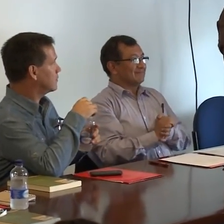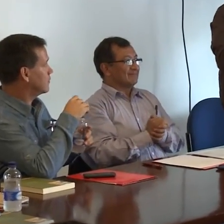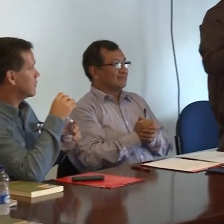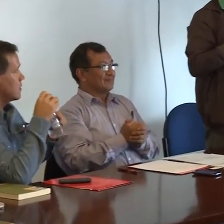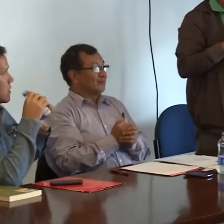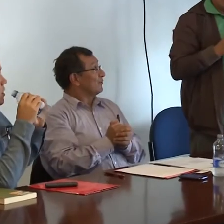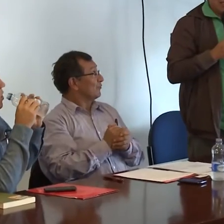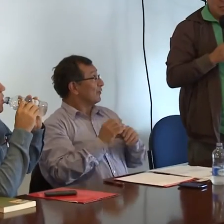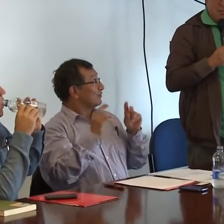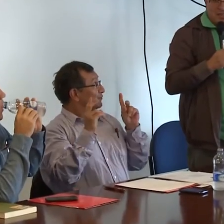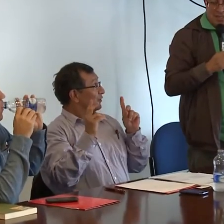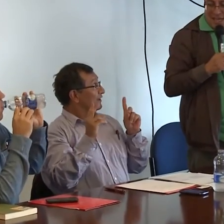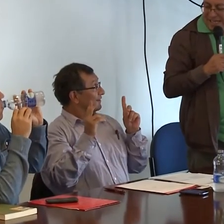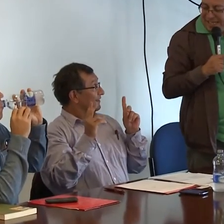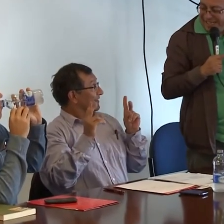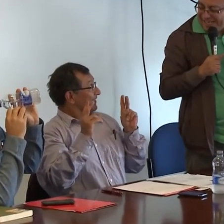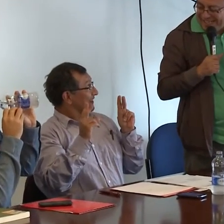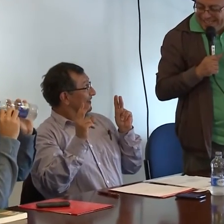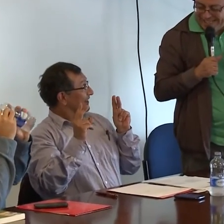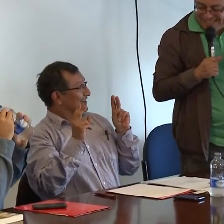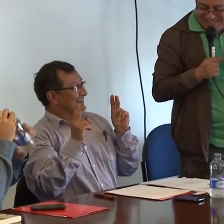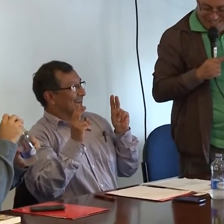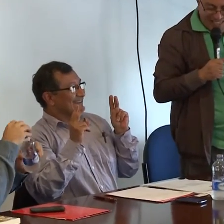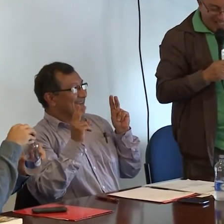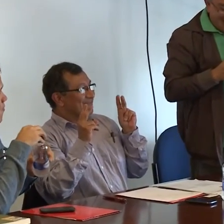corazón, pues ahí